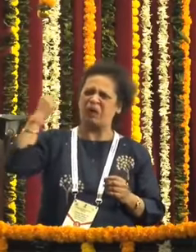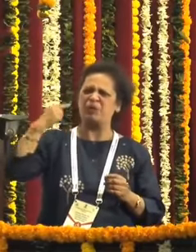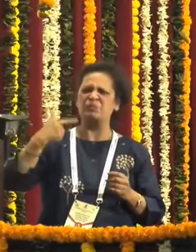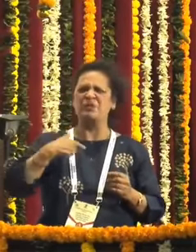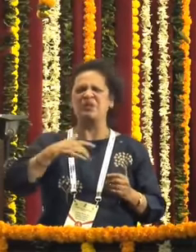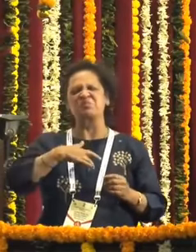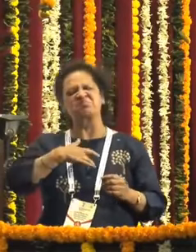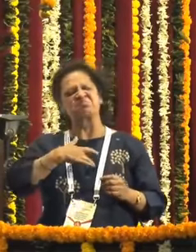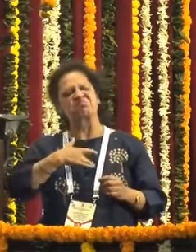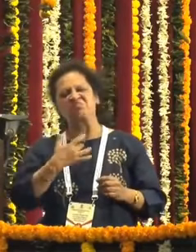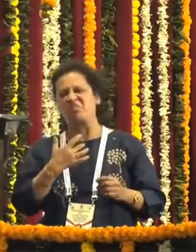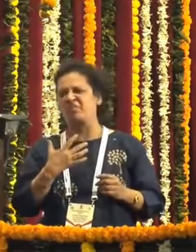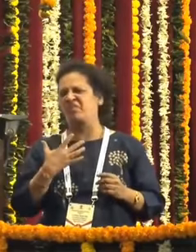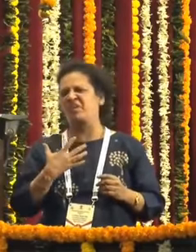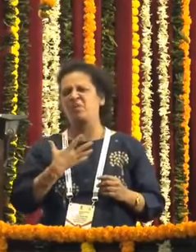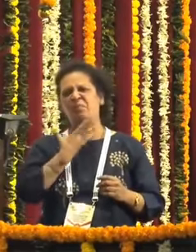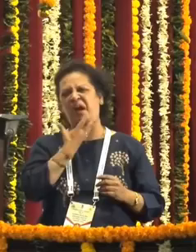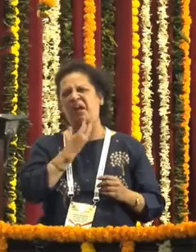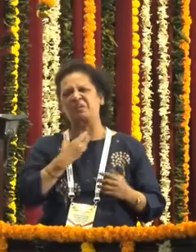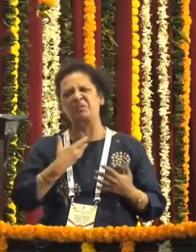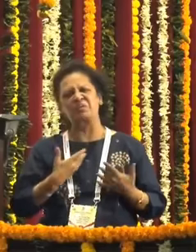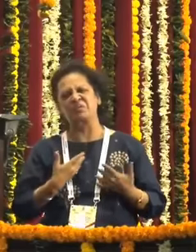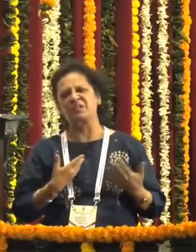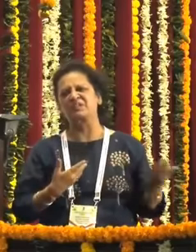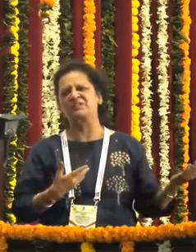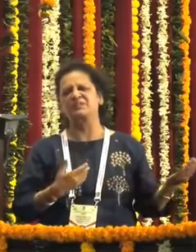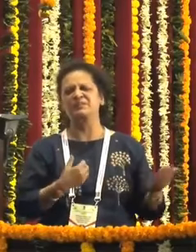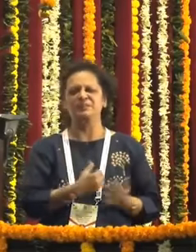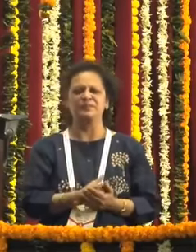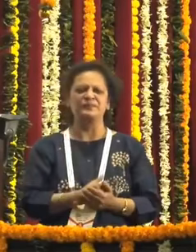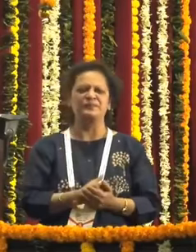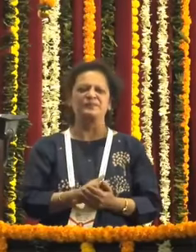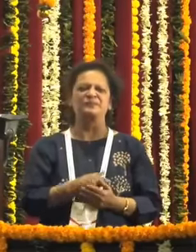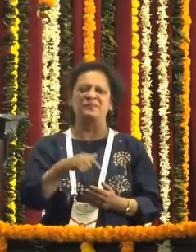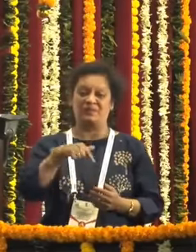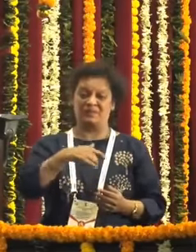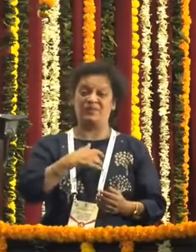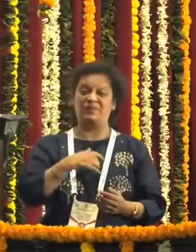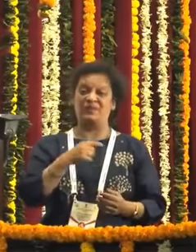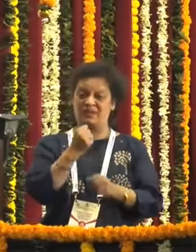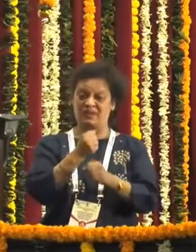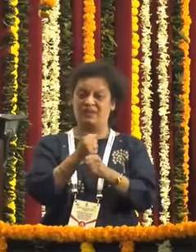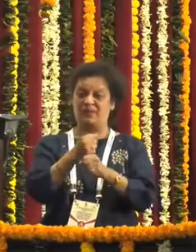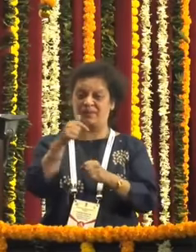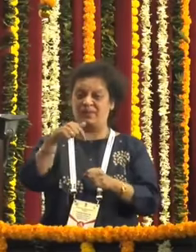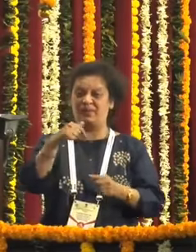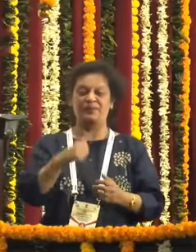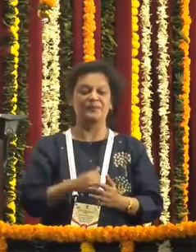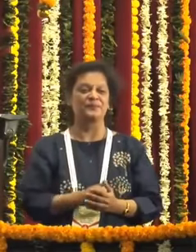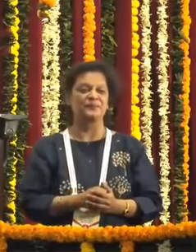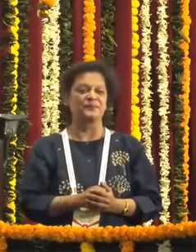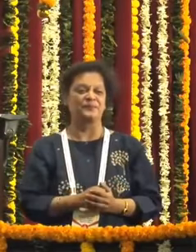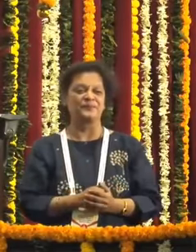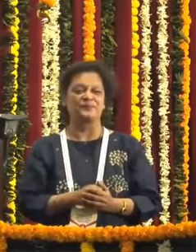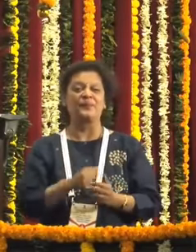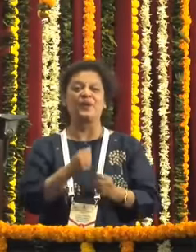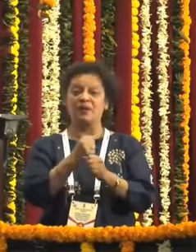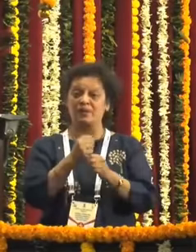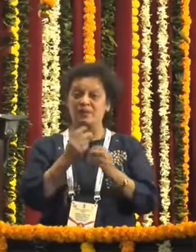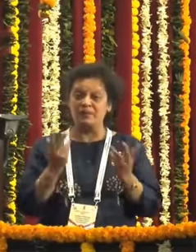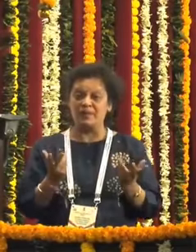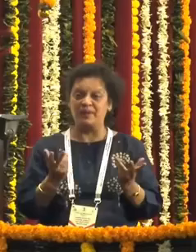तेव्हा मनाला वेदना होतात. आणि म्हणून हे संवेदनशील सरकार आहे. आणि या